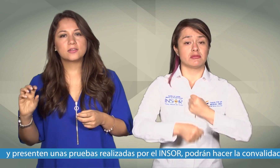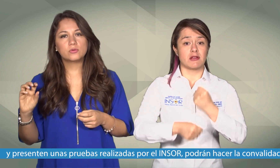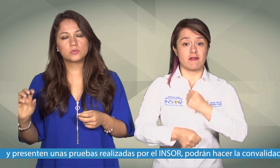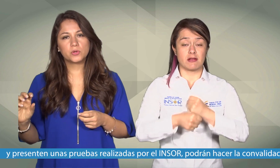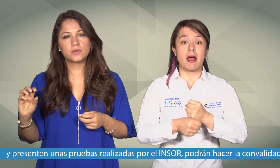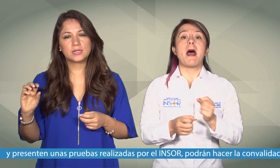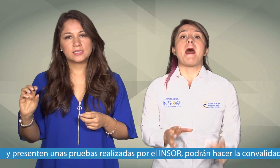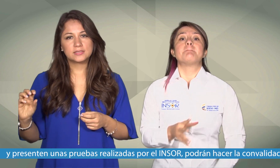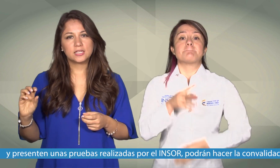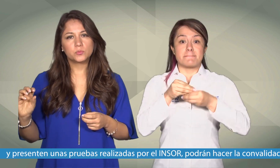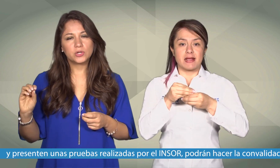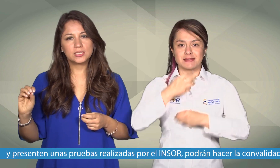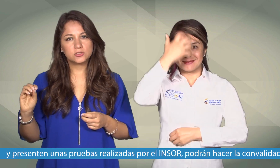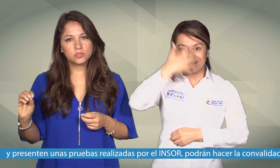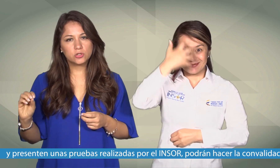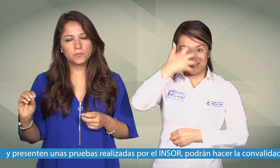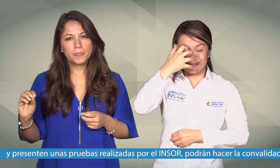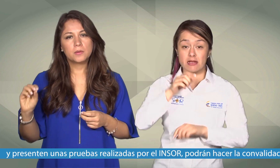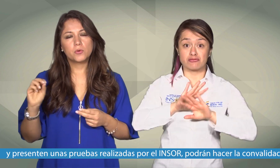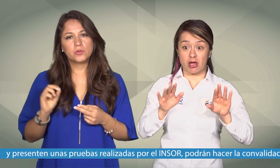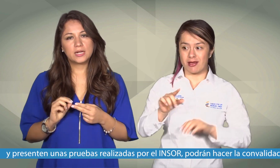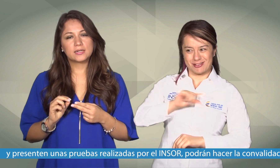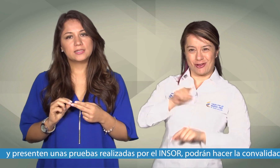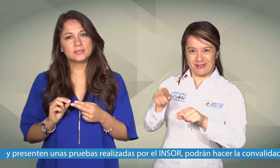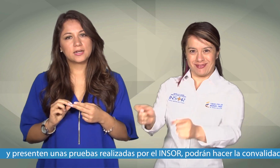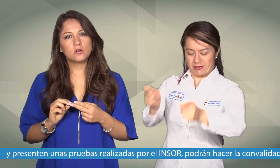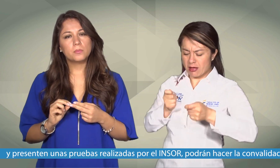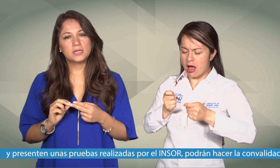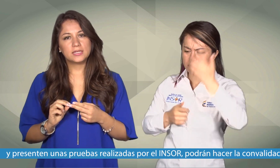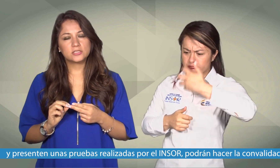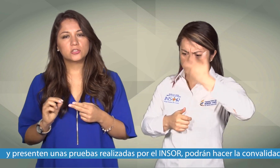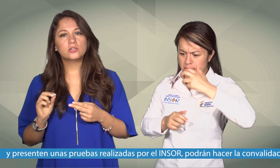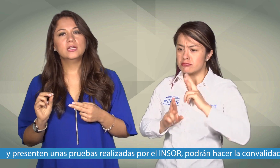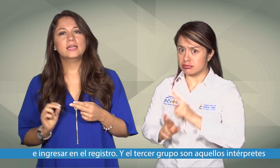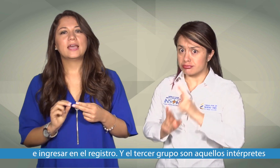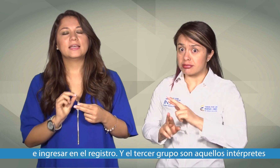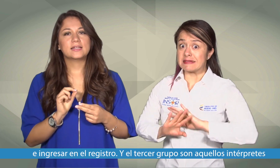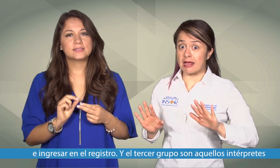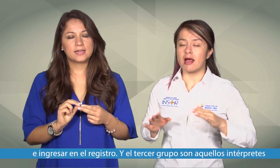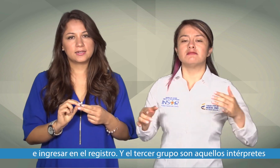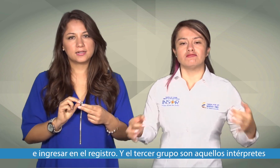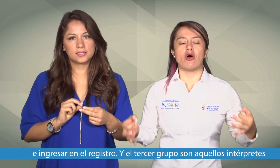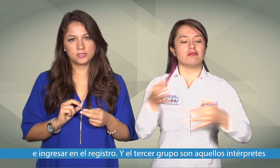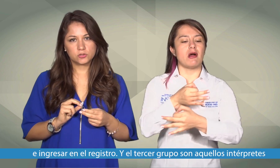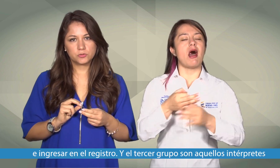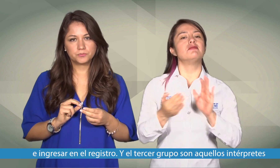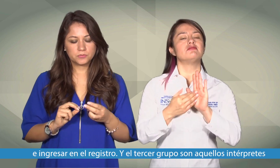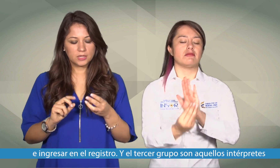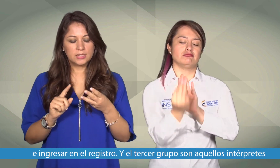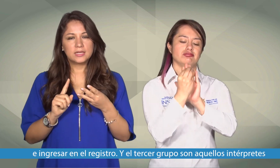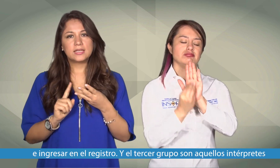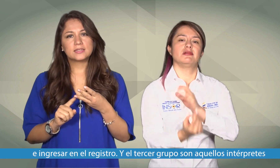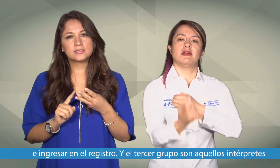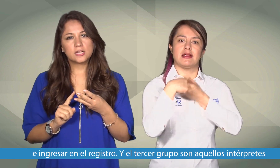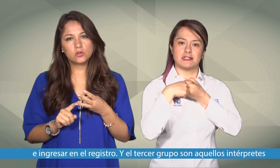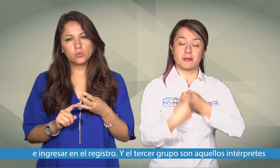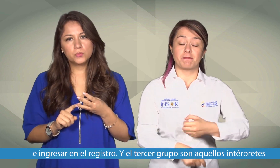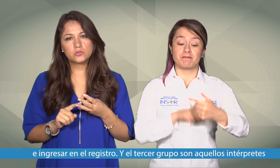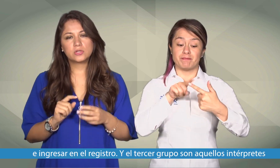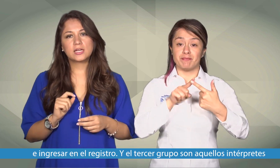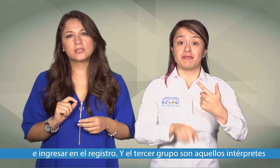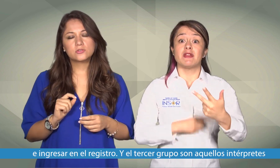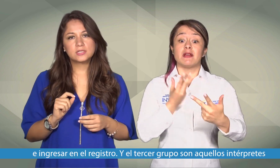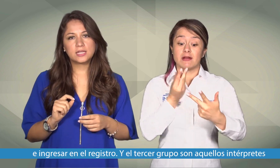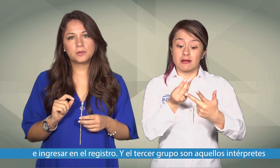realicen unas pruebas realizadas por el INSOR, podrán realizar la convalidación e ingresar en el registro. Y el tercer